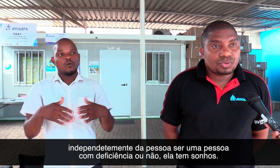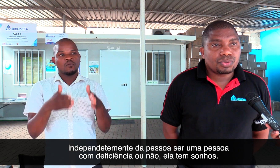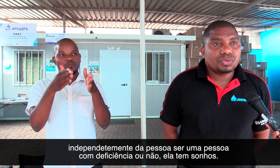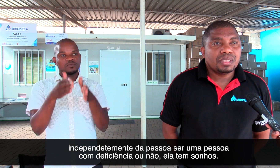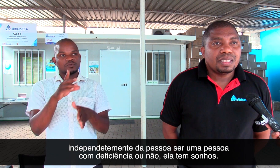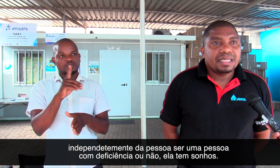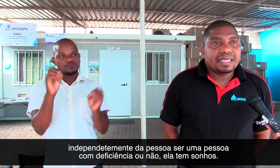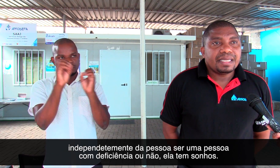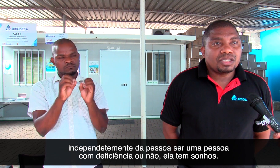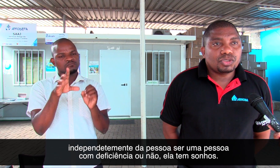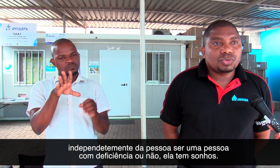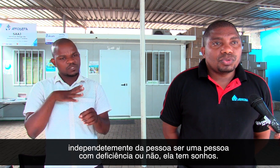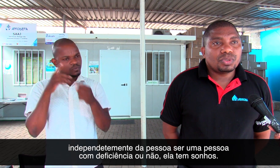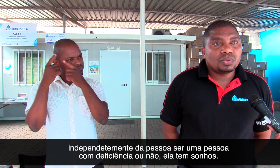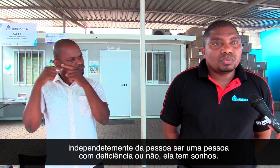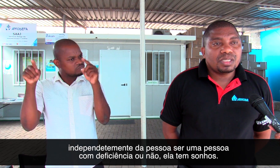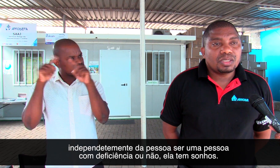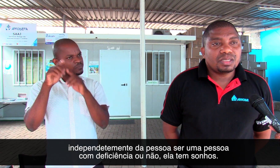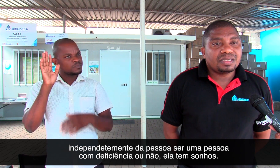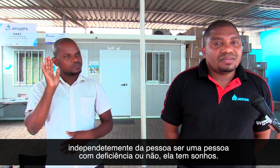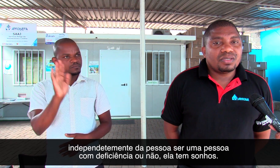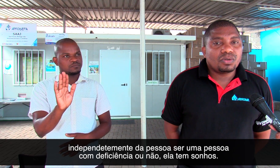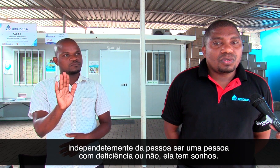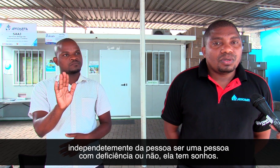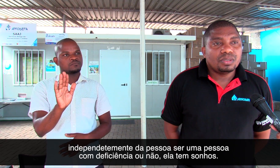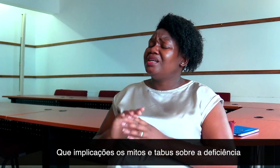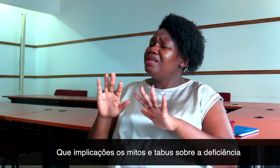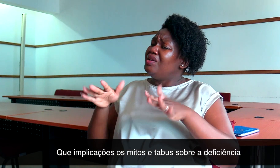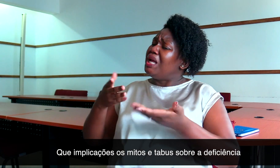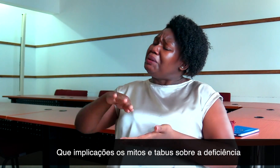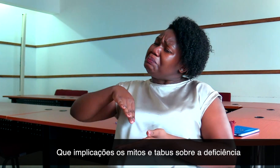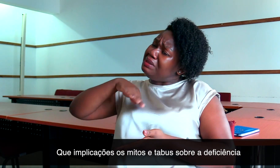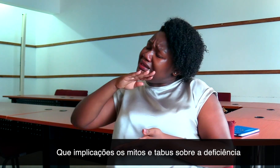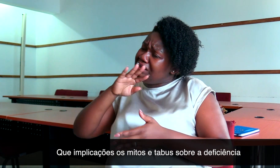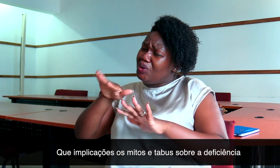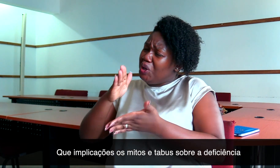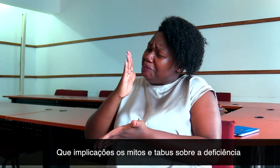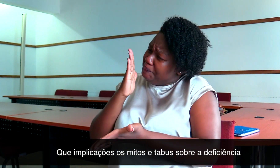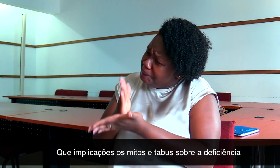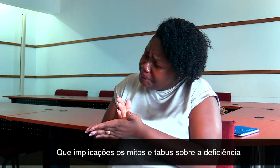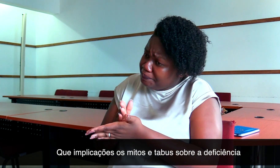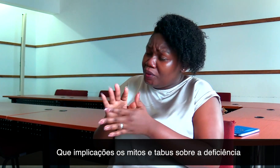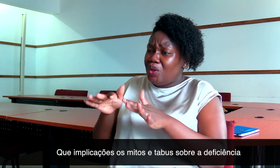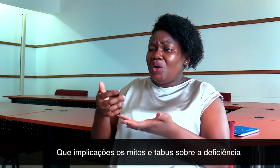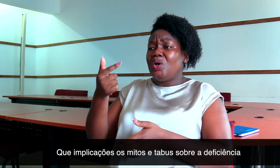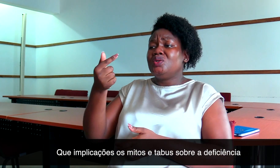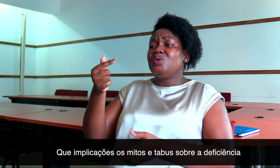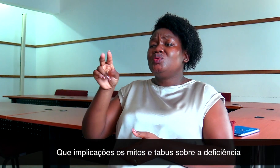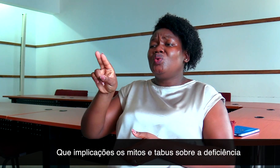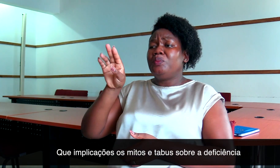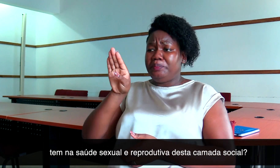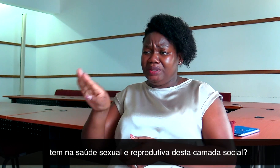sonhos. Que implicações os mitos e tabus sobre